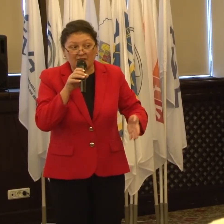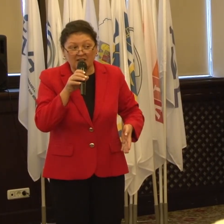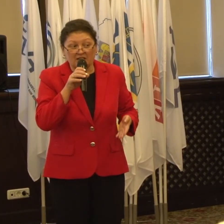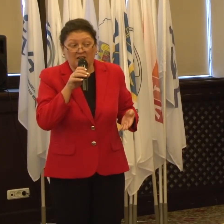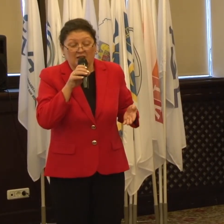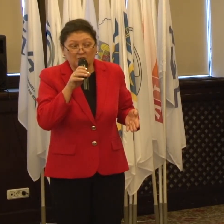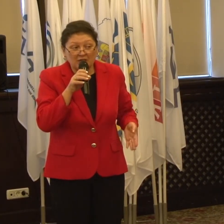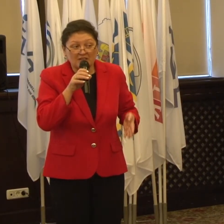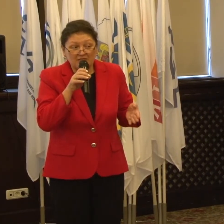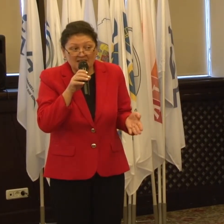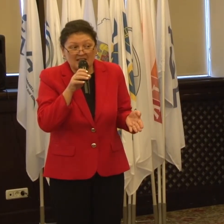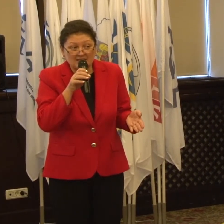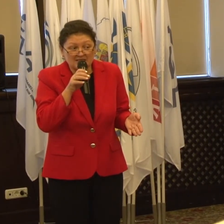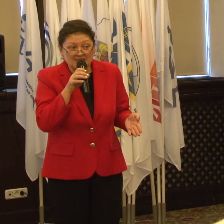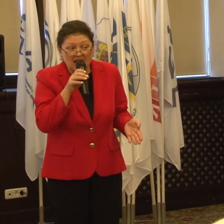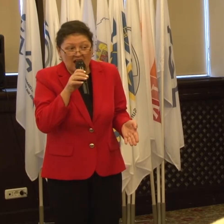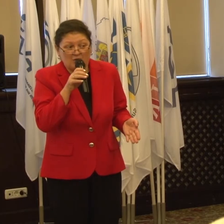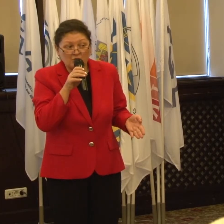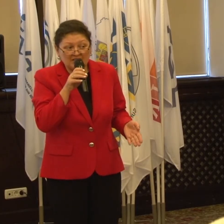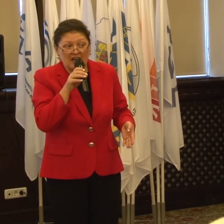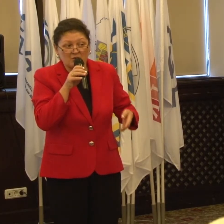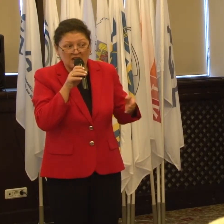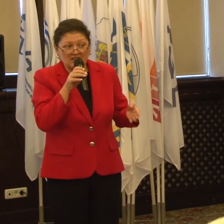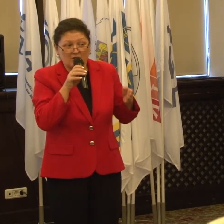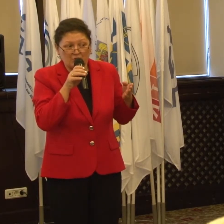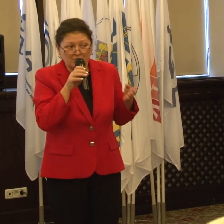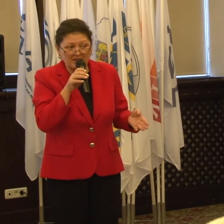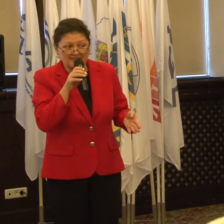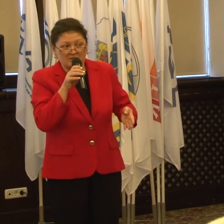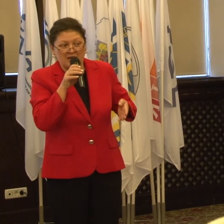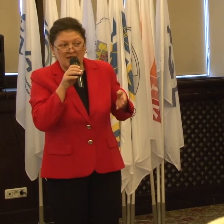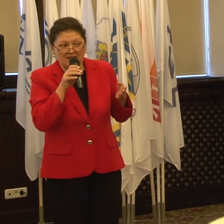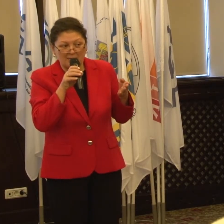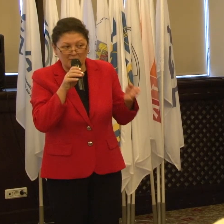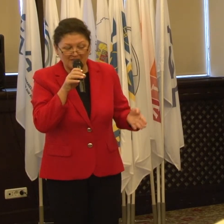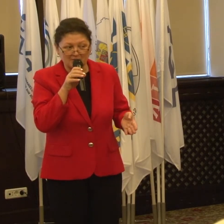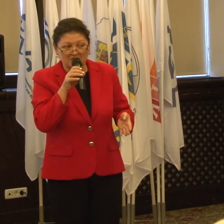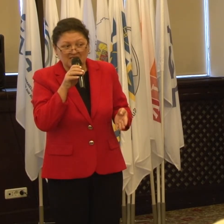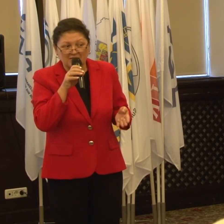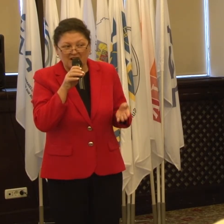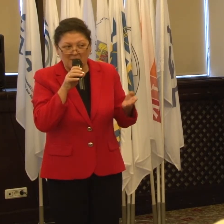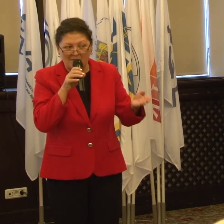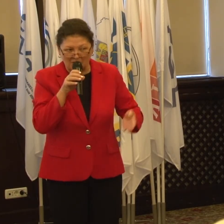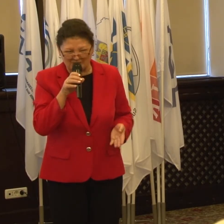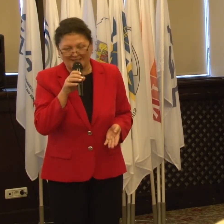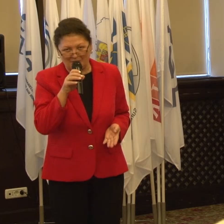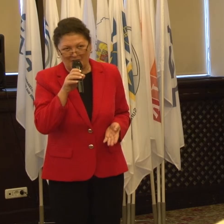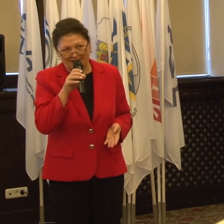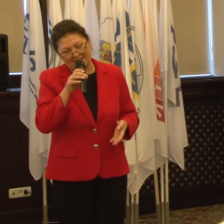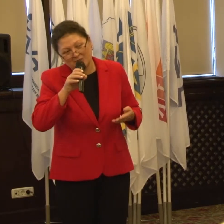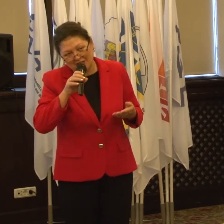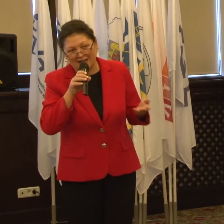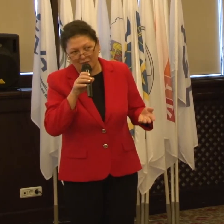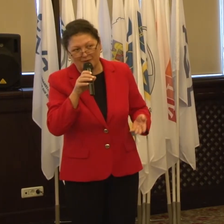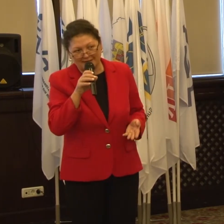ce să facă toată viața, să stea unde, aruncat la gunoi, să nu mai meargă la profesor? Ce să facă mama cu tata cu